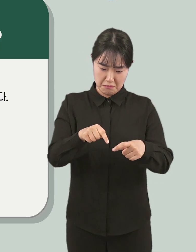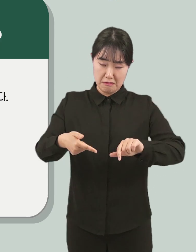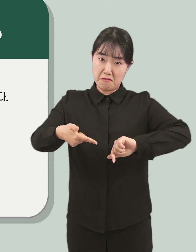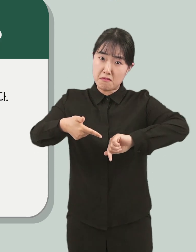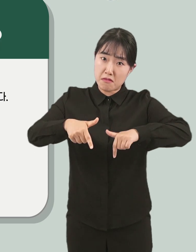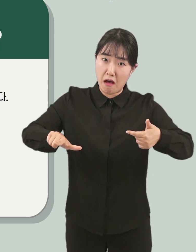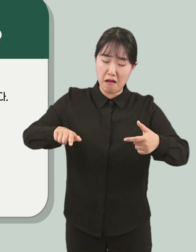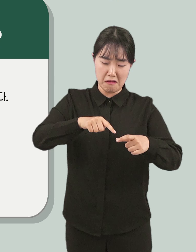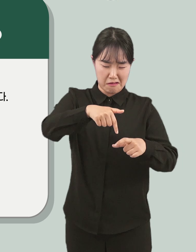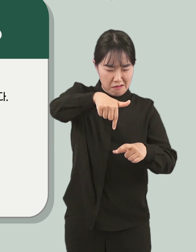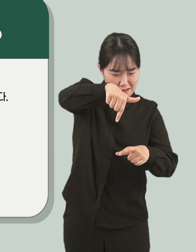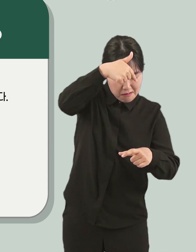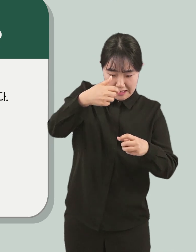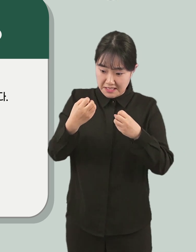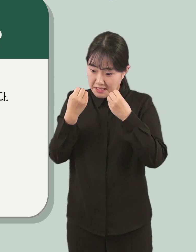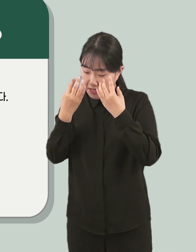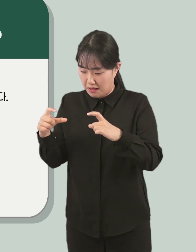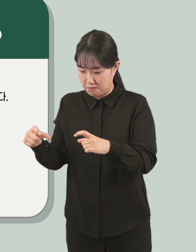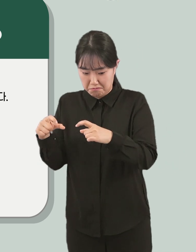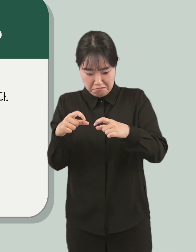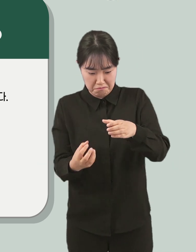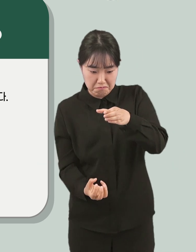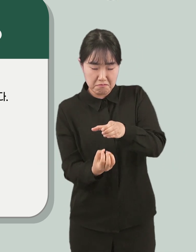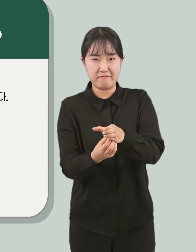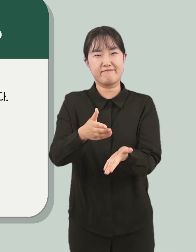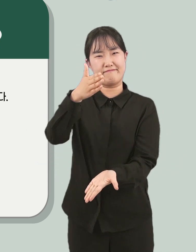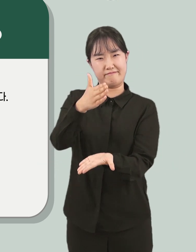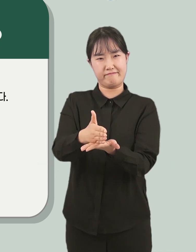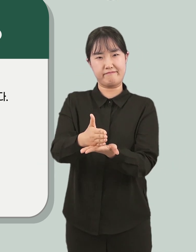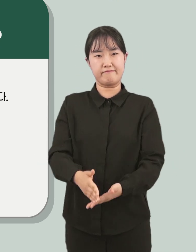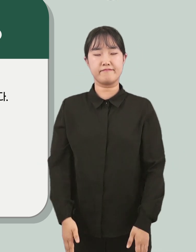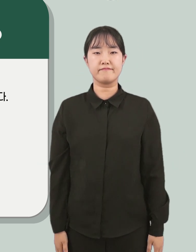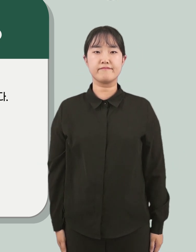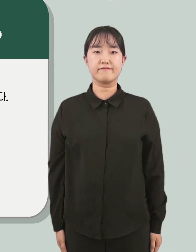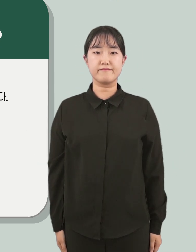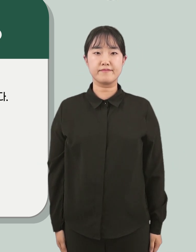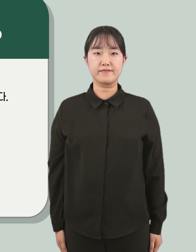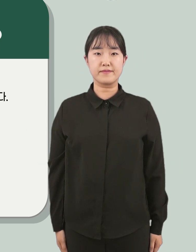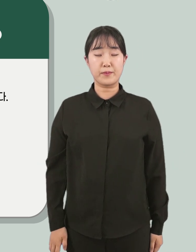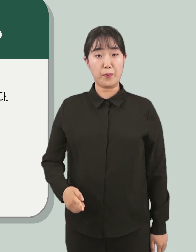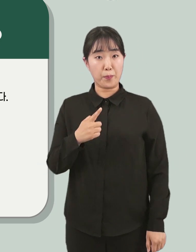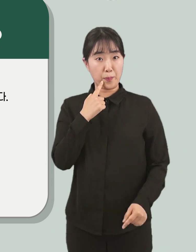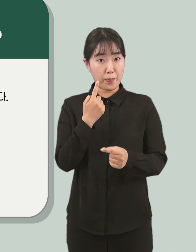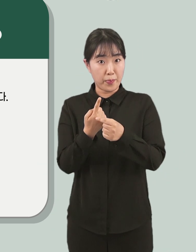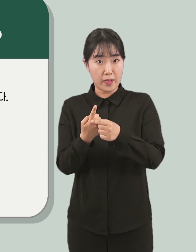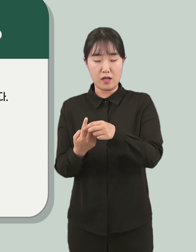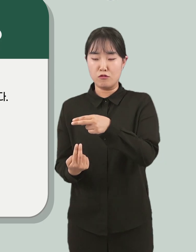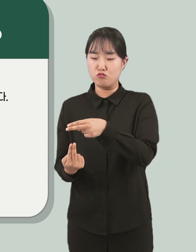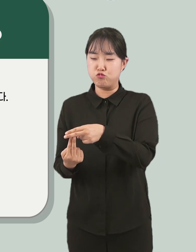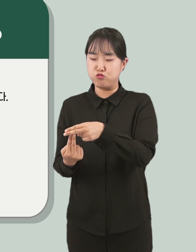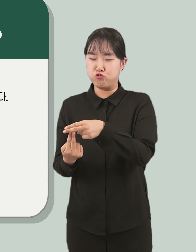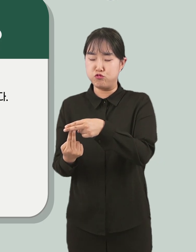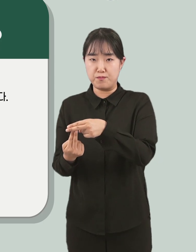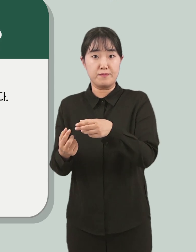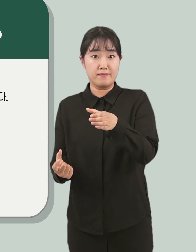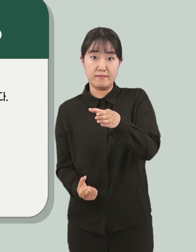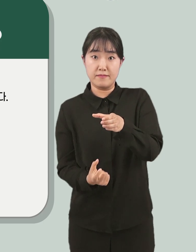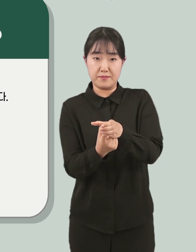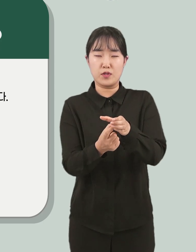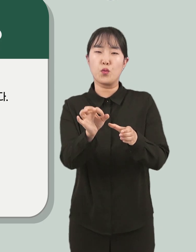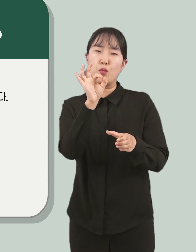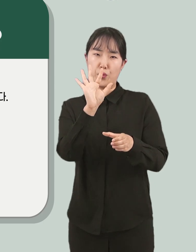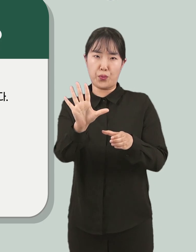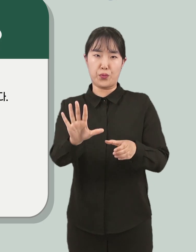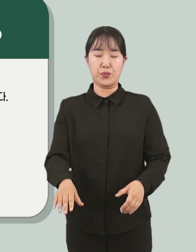오래된 건전지를 함께 사용하지 않습니다. 리튬이온 건전지는 사용할 수 없으며 일회용 메시는